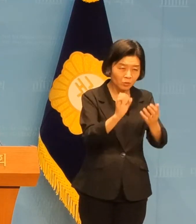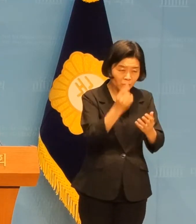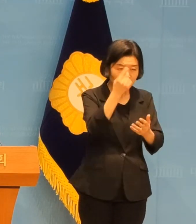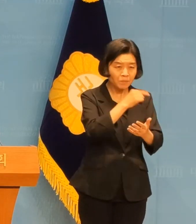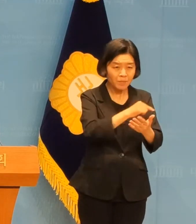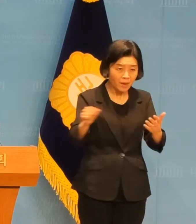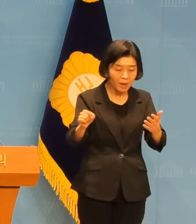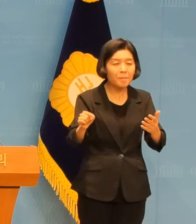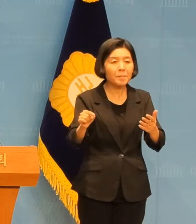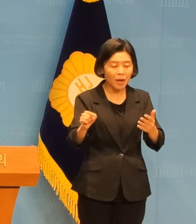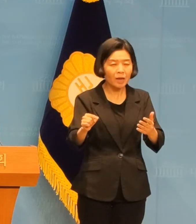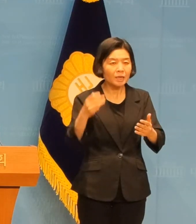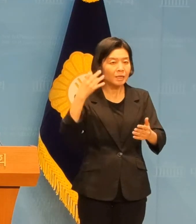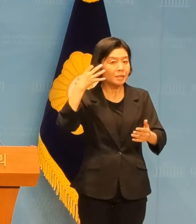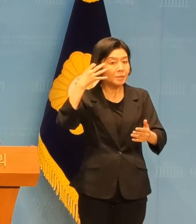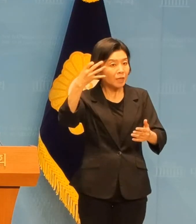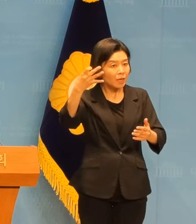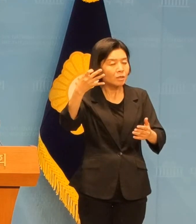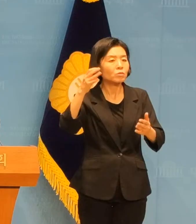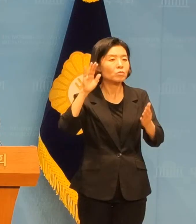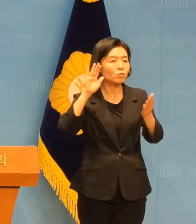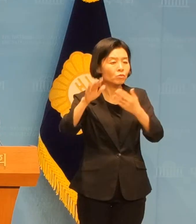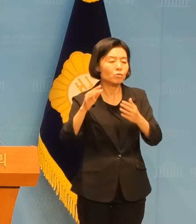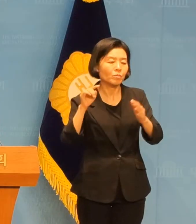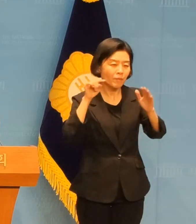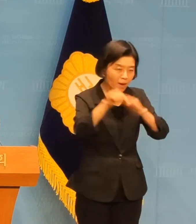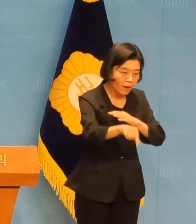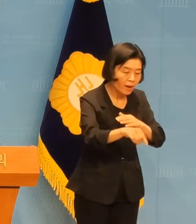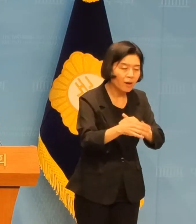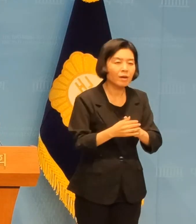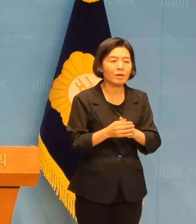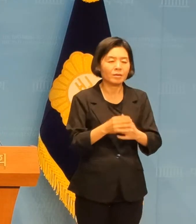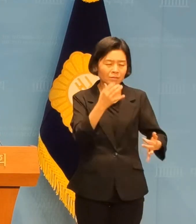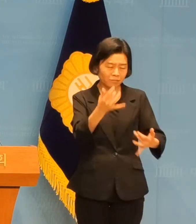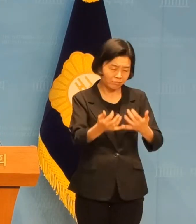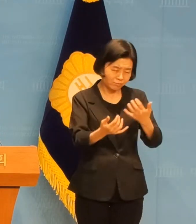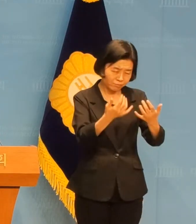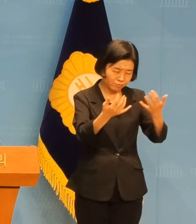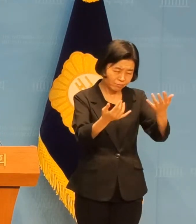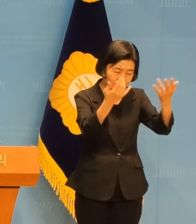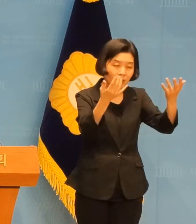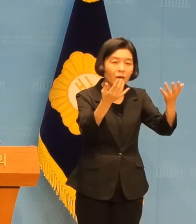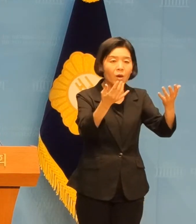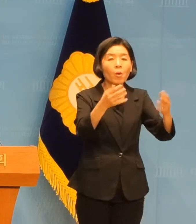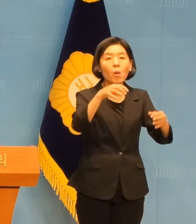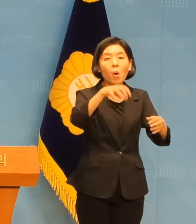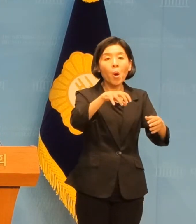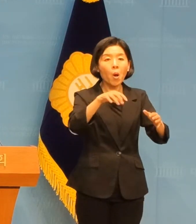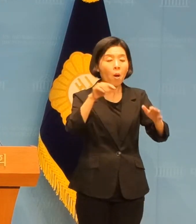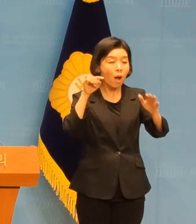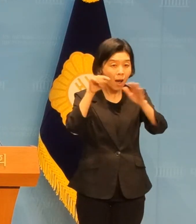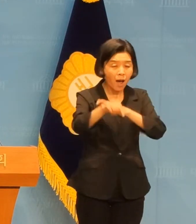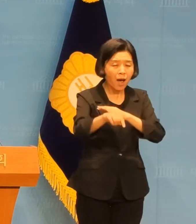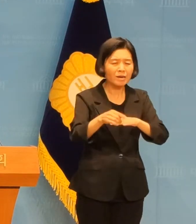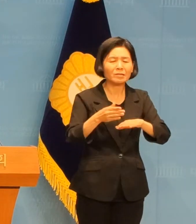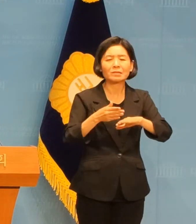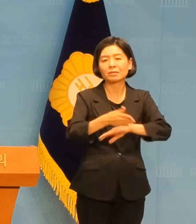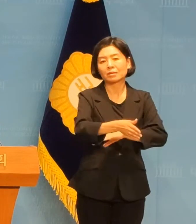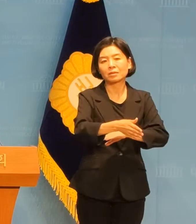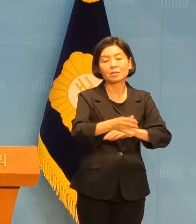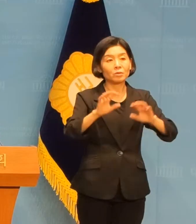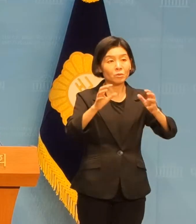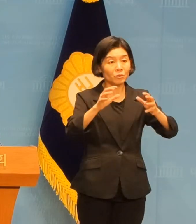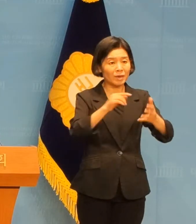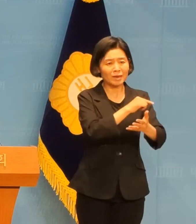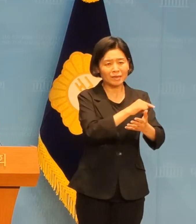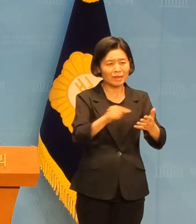사고 발생 14일 만입니다. 대형 화재 사고 현장을 뒤늦게 찾은 것은 국가적